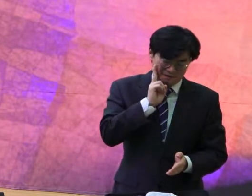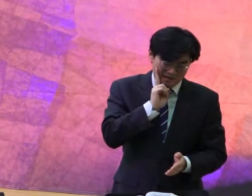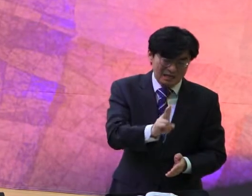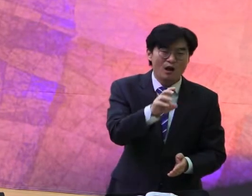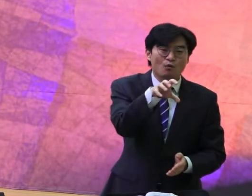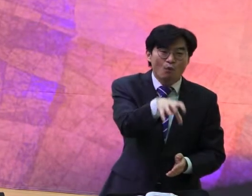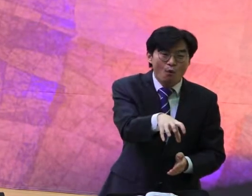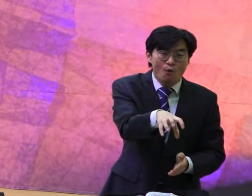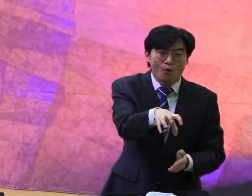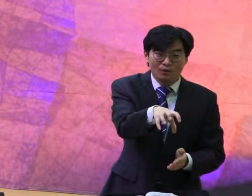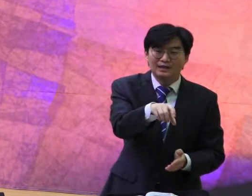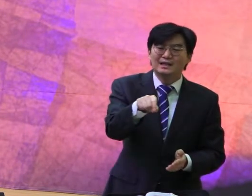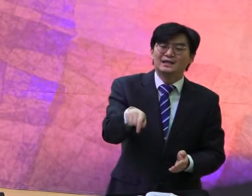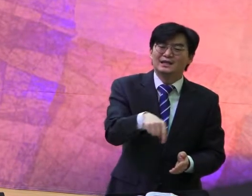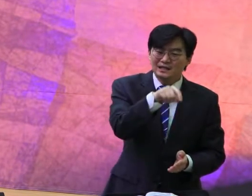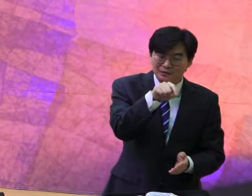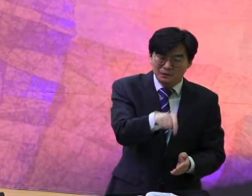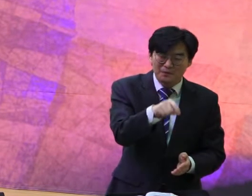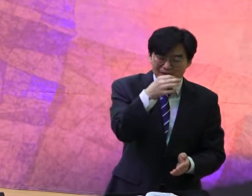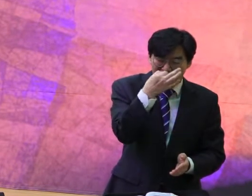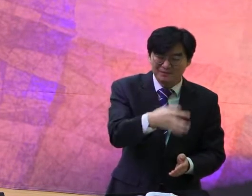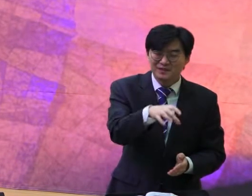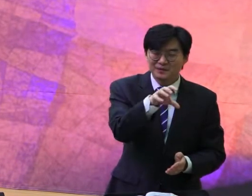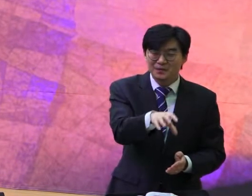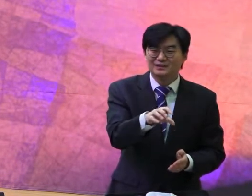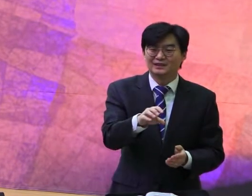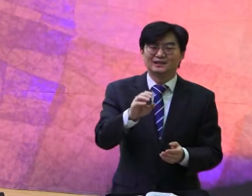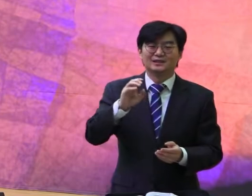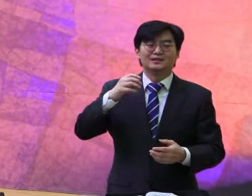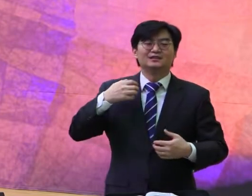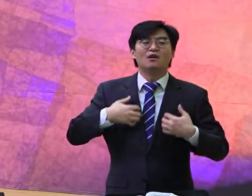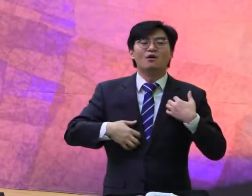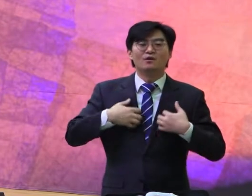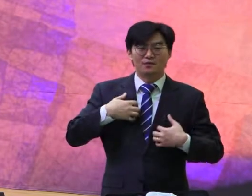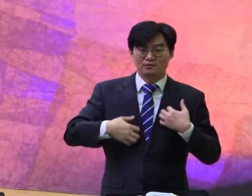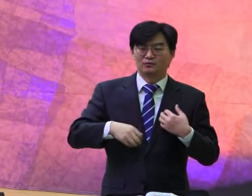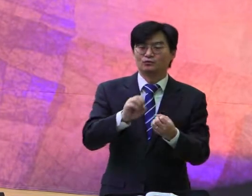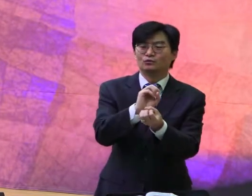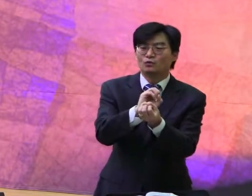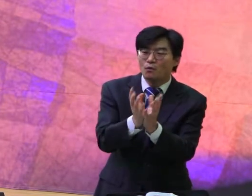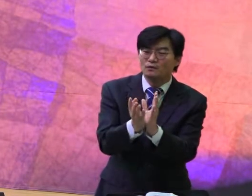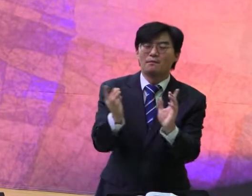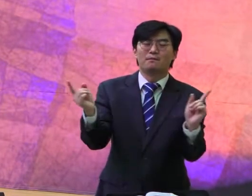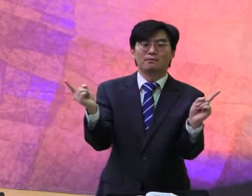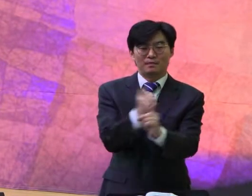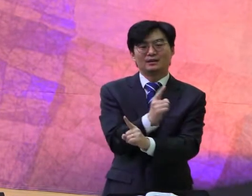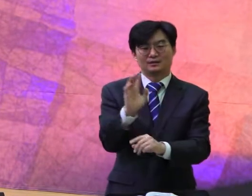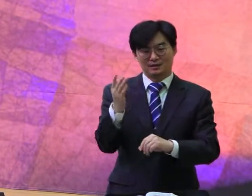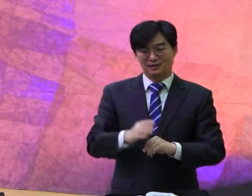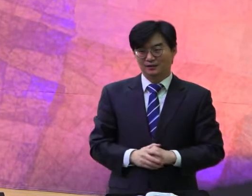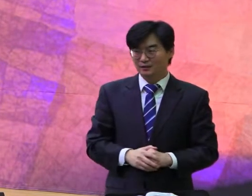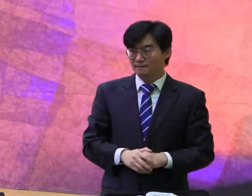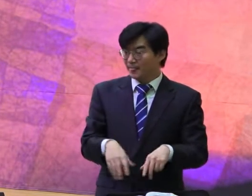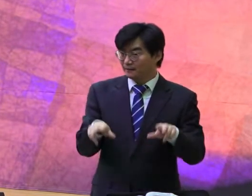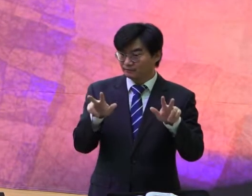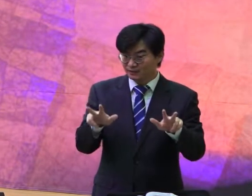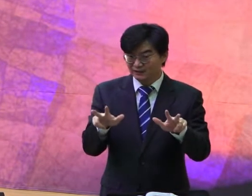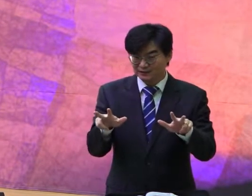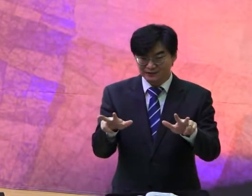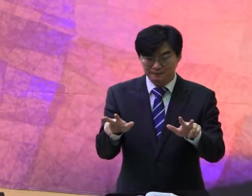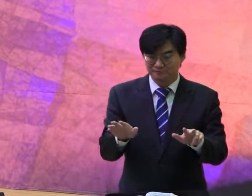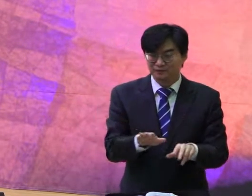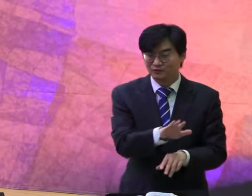여러분, 혹시 여러분의 지금 상황이 광야 같고 사막 같고 정말